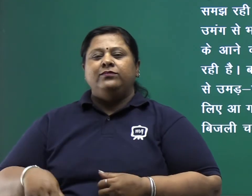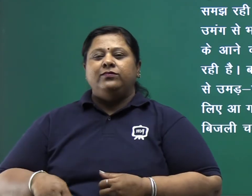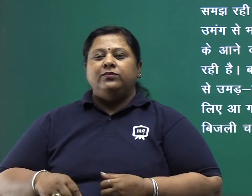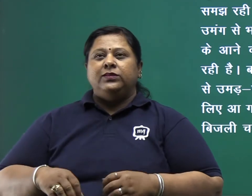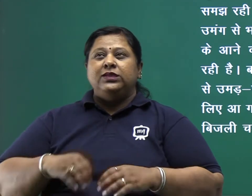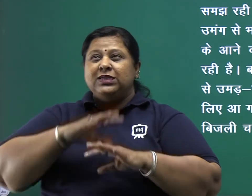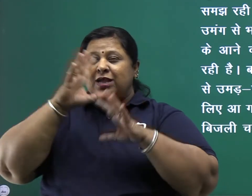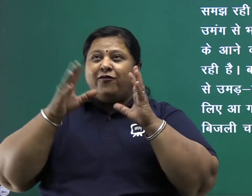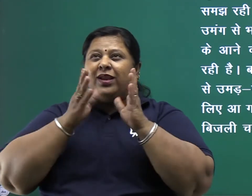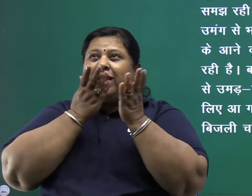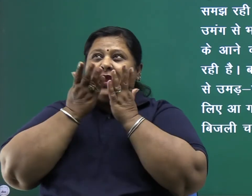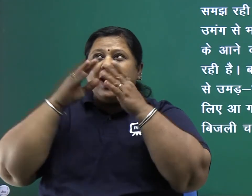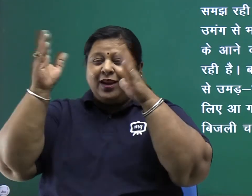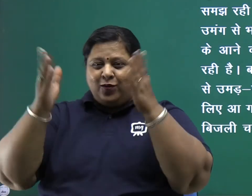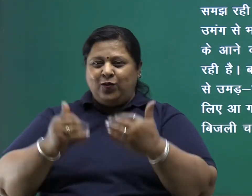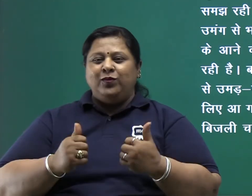सावन के आने को